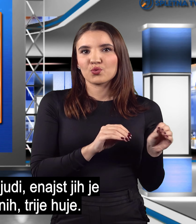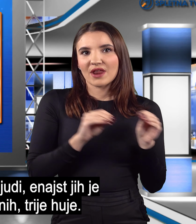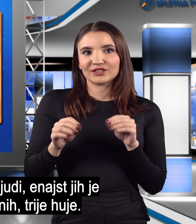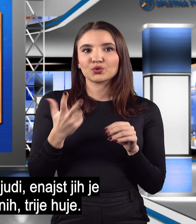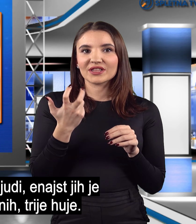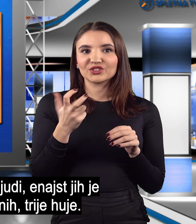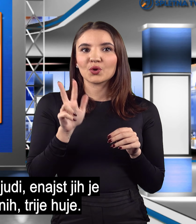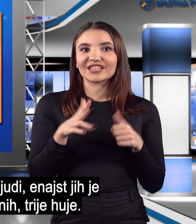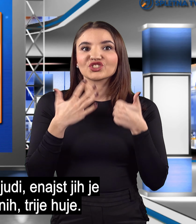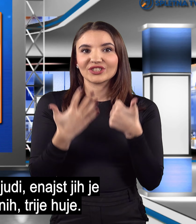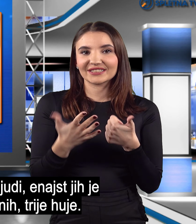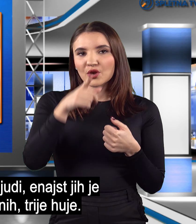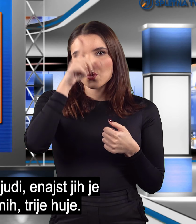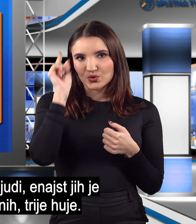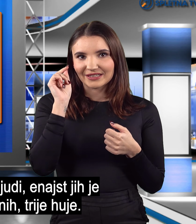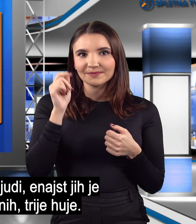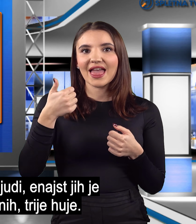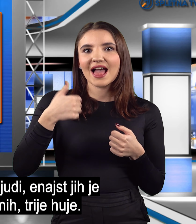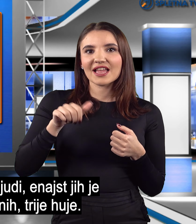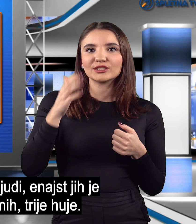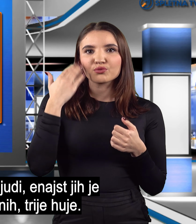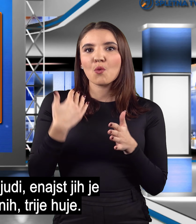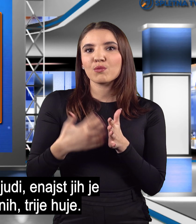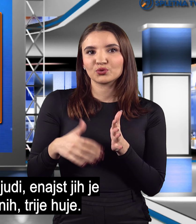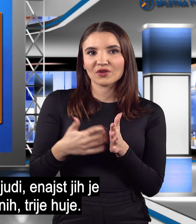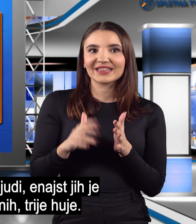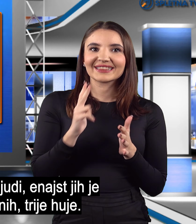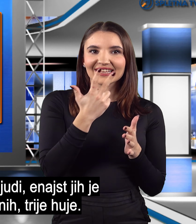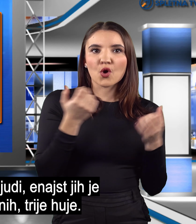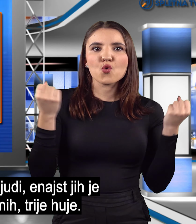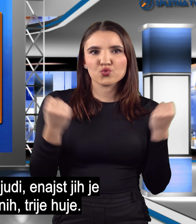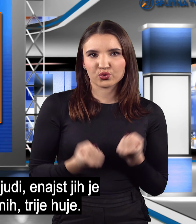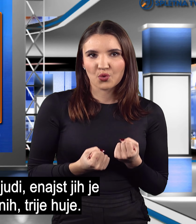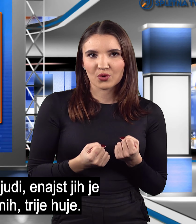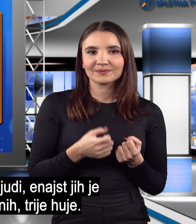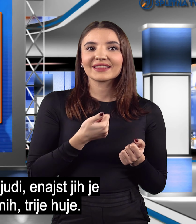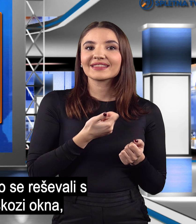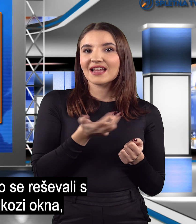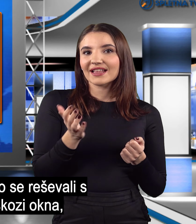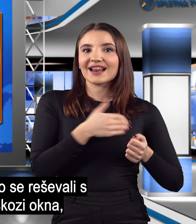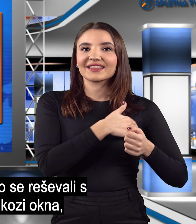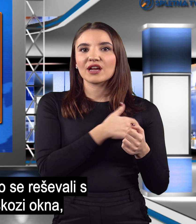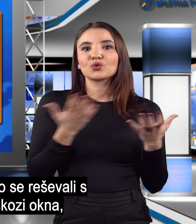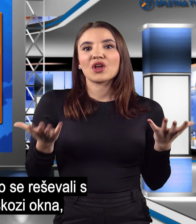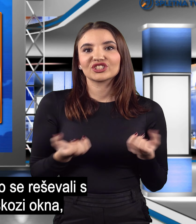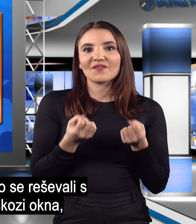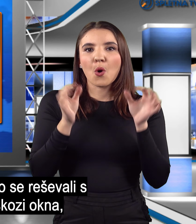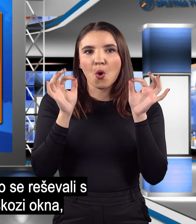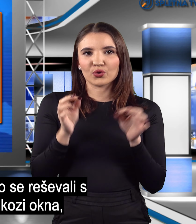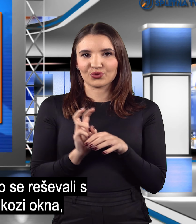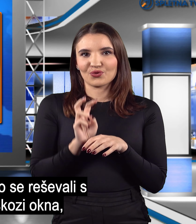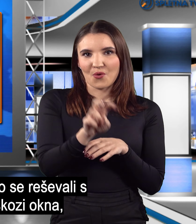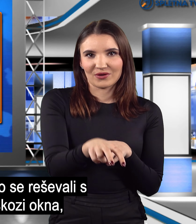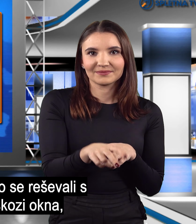Evakuirali so 363 ljudi. 11 jih je bilo poškodovanih, 3 huje. Nekateri dijaki so se reševali